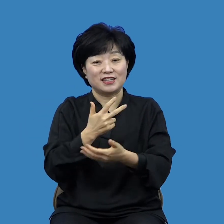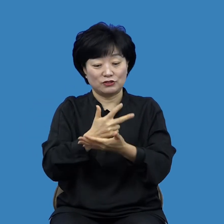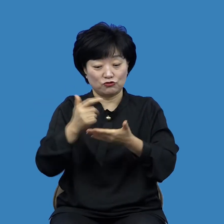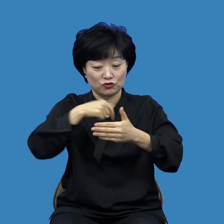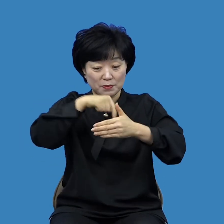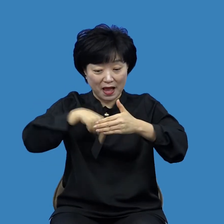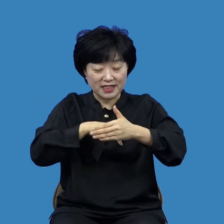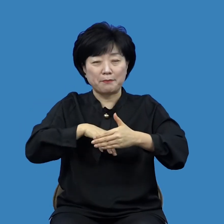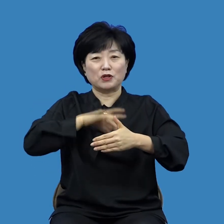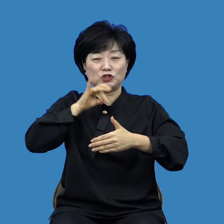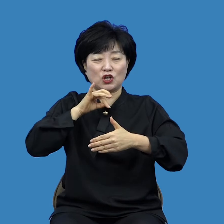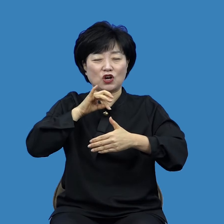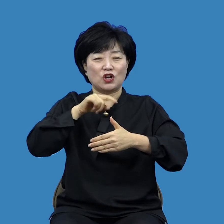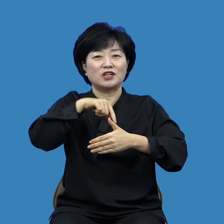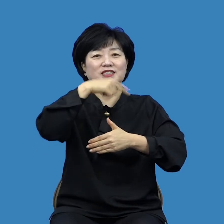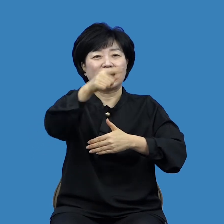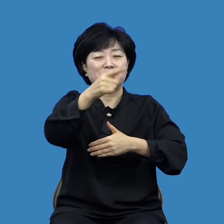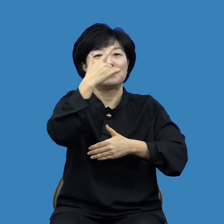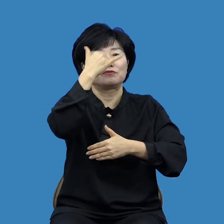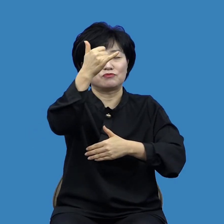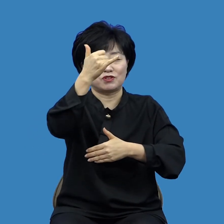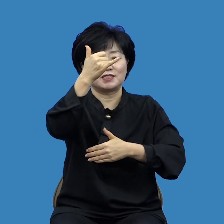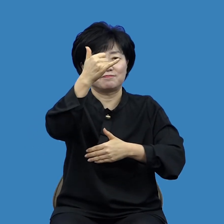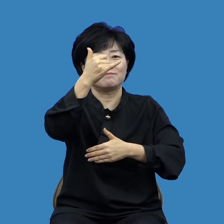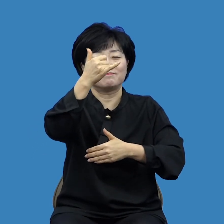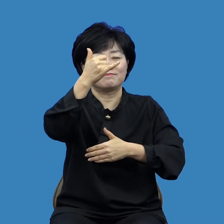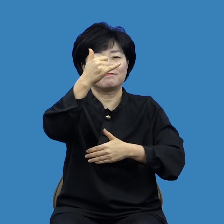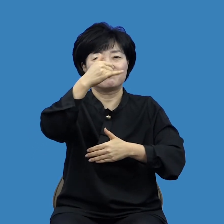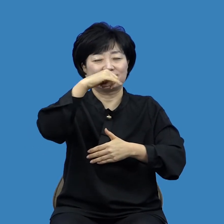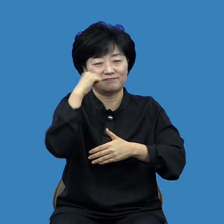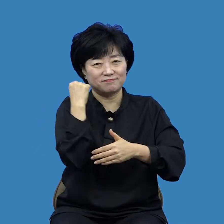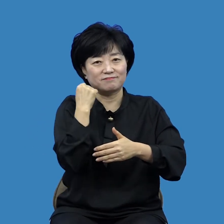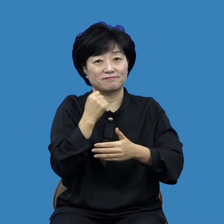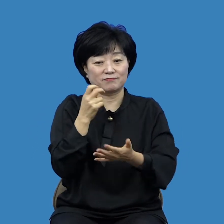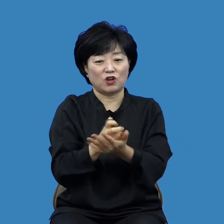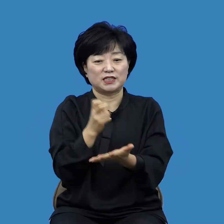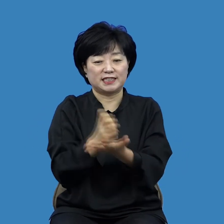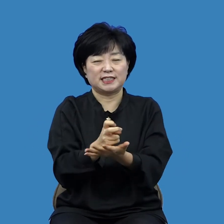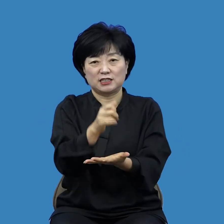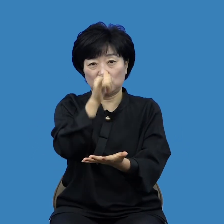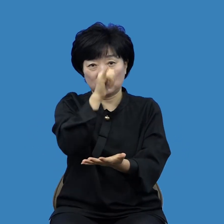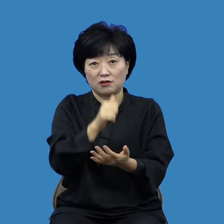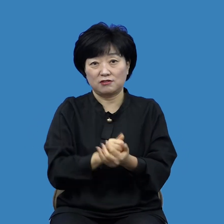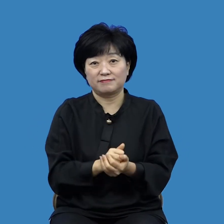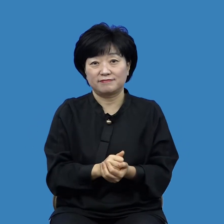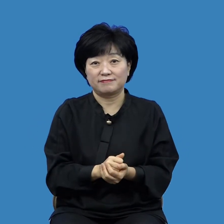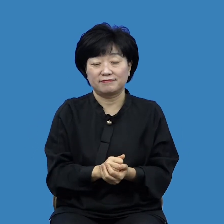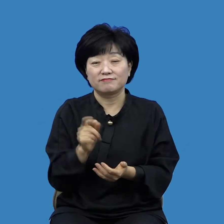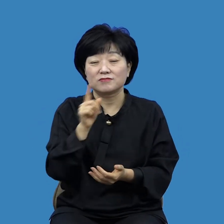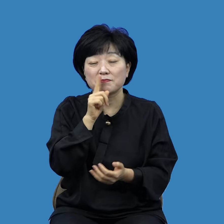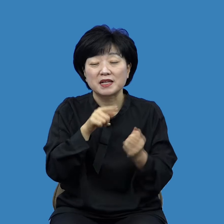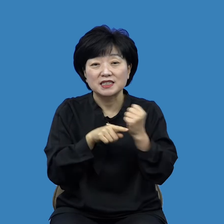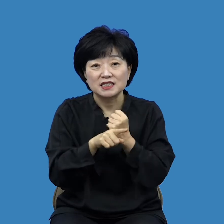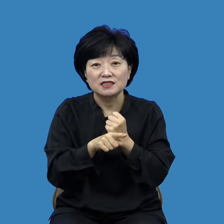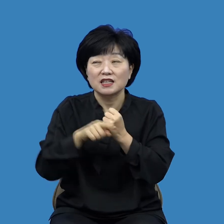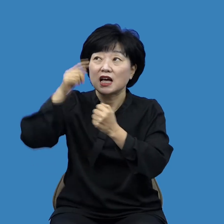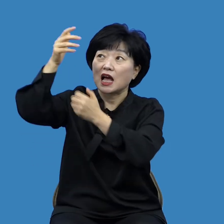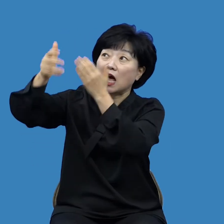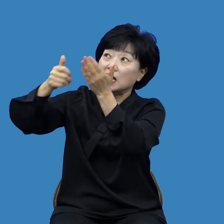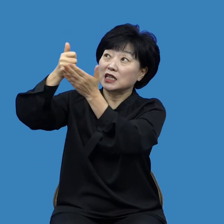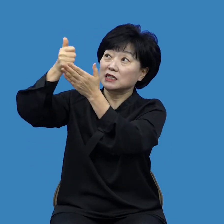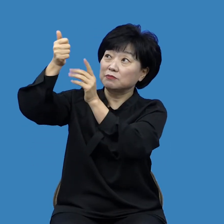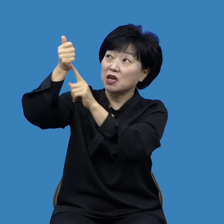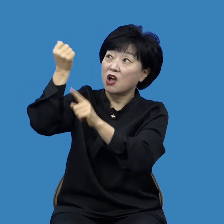이 부모님께 순종하는 것은 명확한 원칙을 성경이 제시하고 있어요. 주 안에서만 하라는 거예요. 그 말은 뭐냐면 하나님께